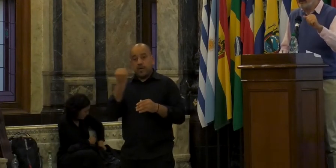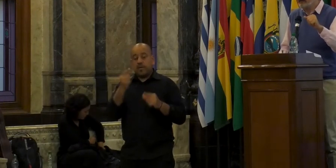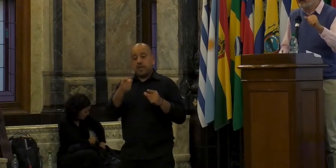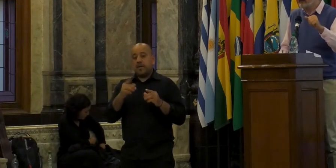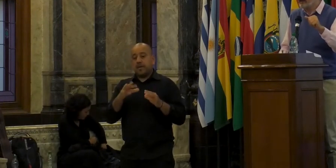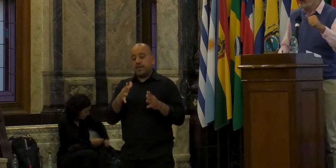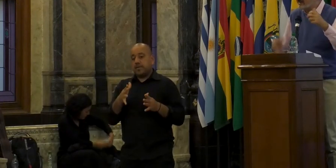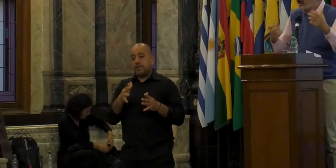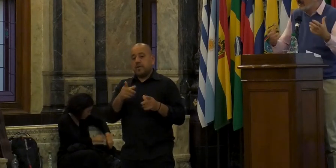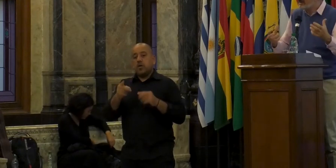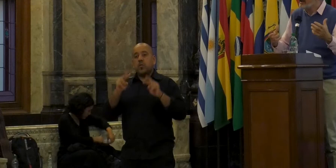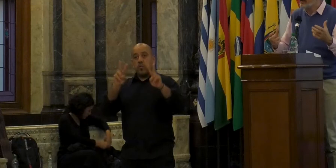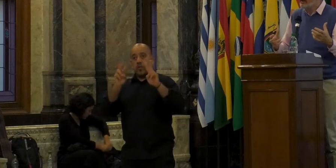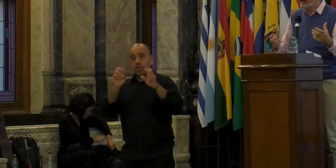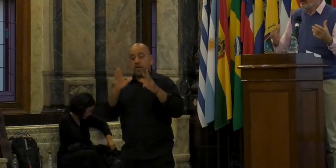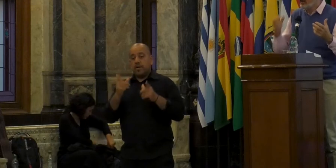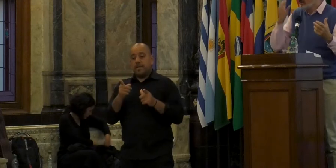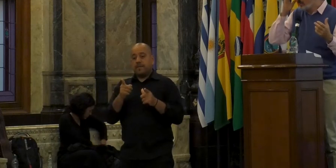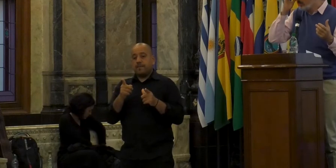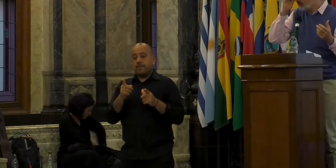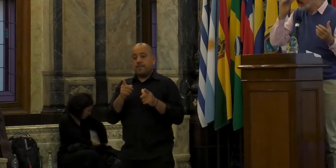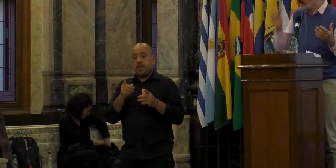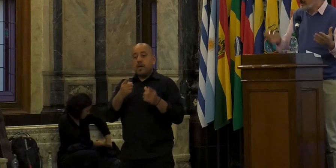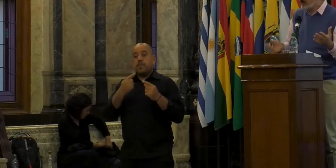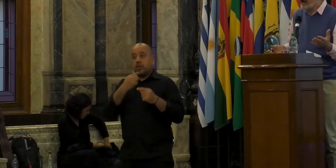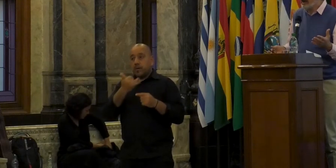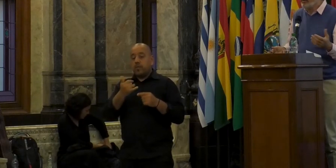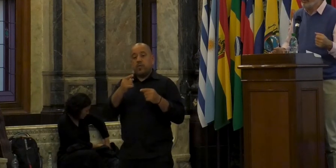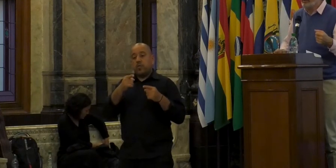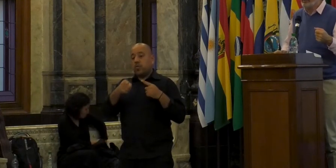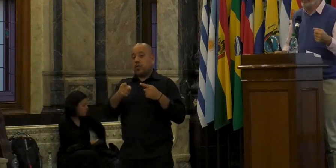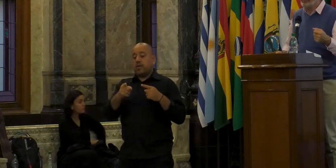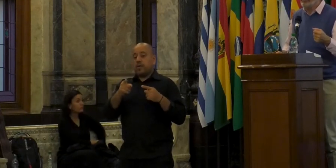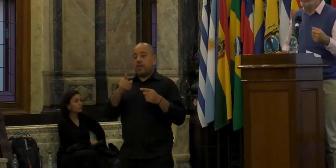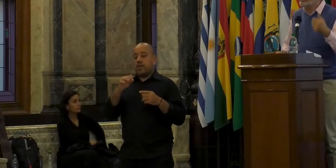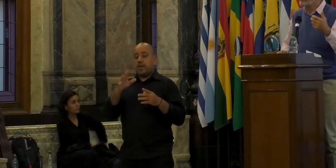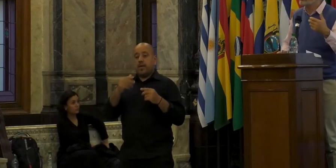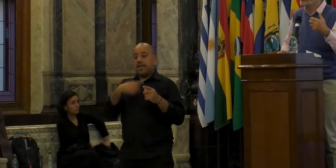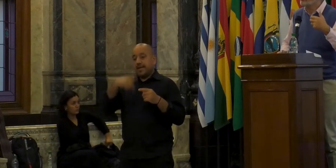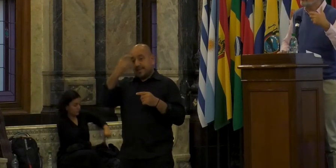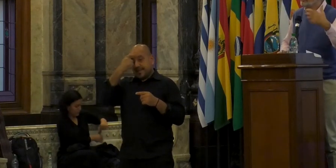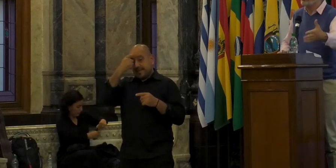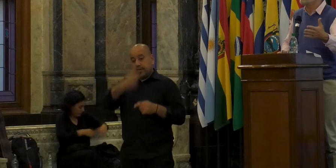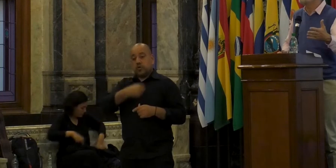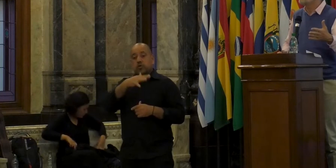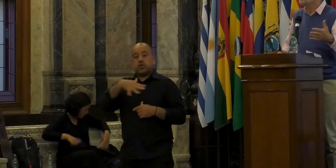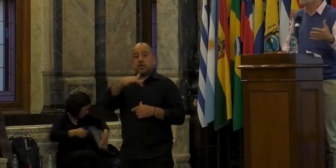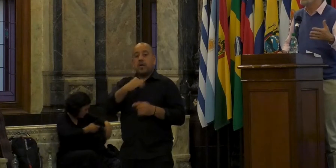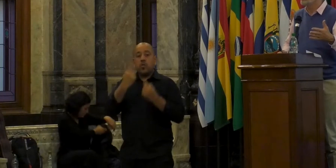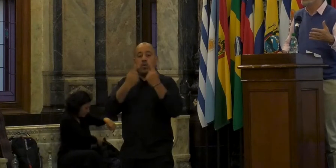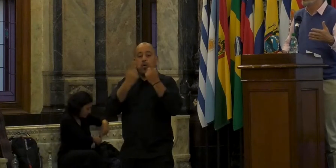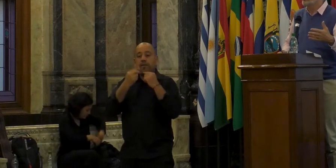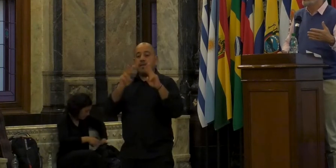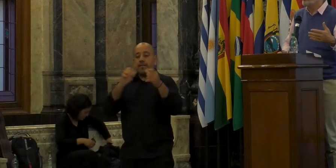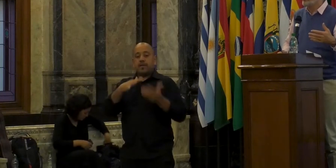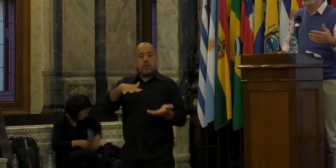tan tematizable como lo que ha desarrollado la ciencia social cuando habla del espacio público,